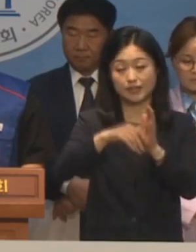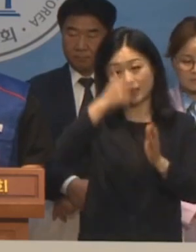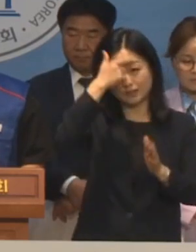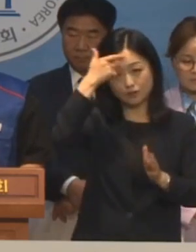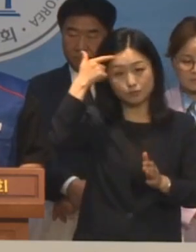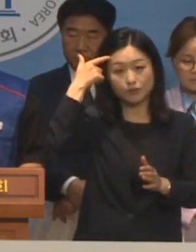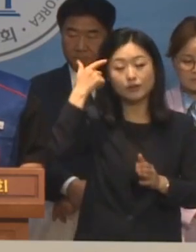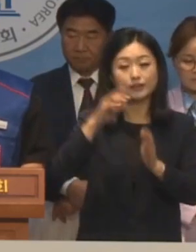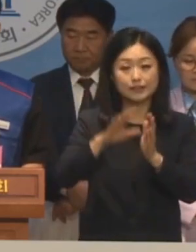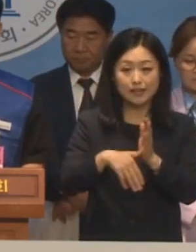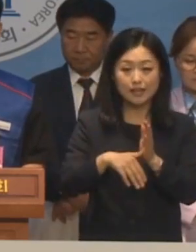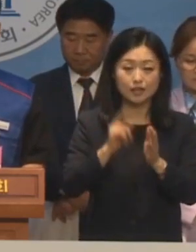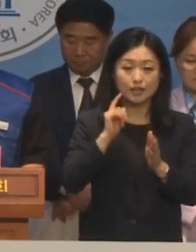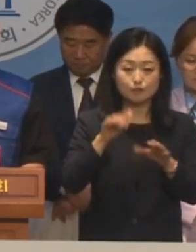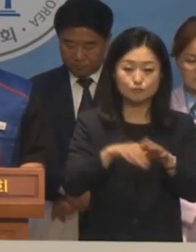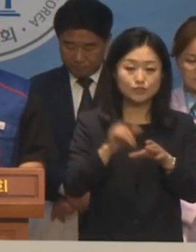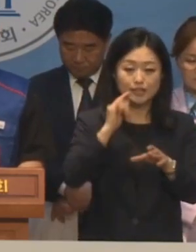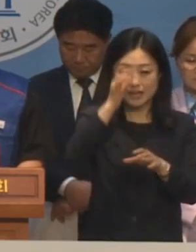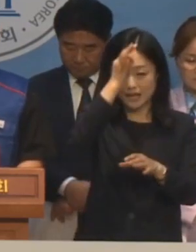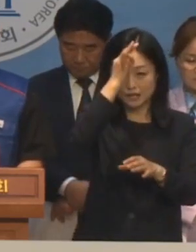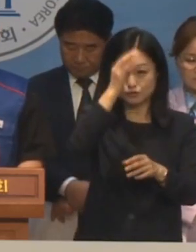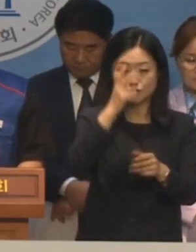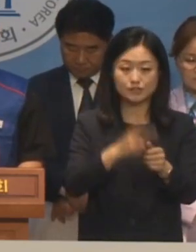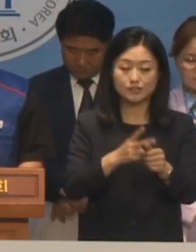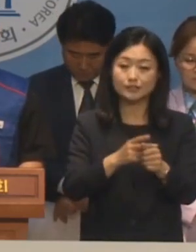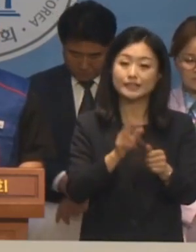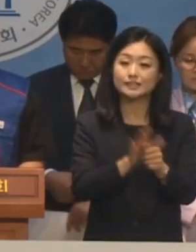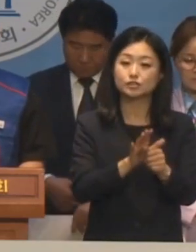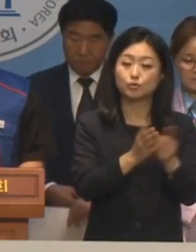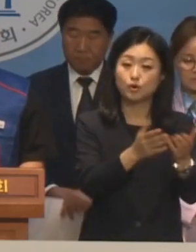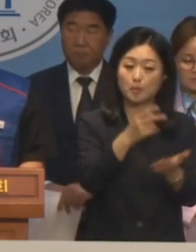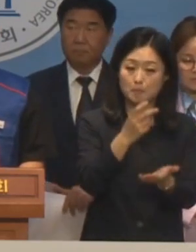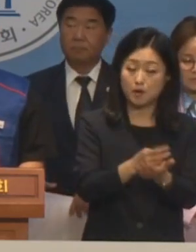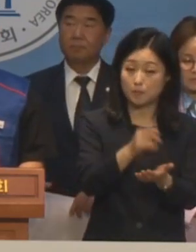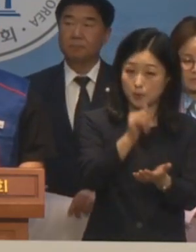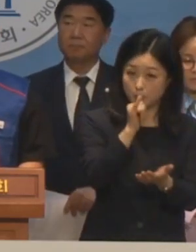정부에서 문화예술교육지원법이 제정되고 그에 따른